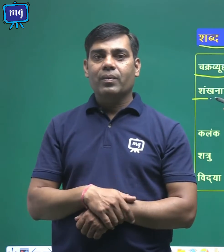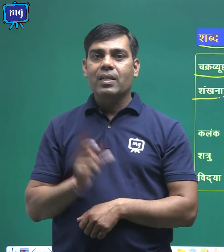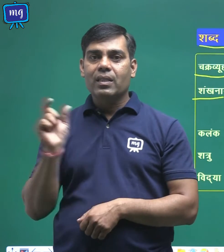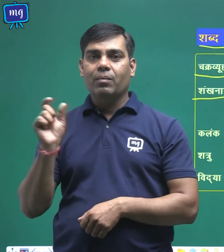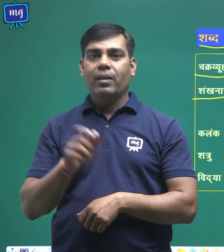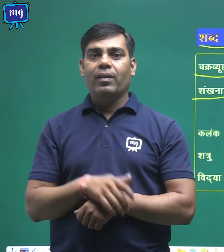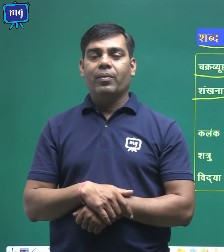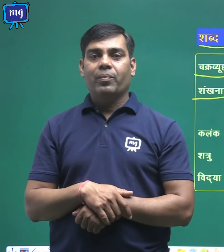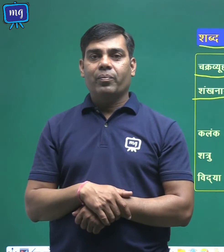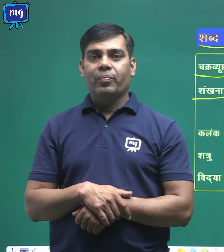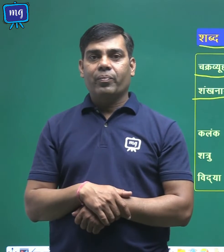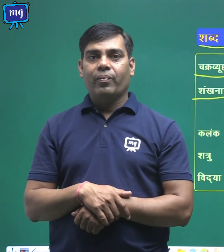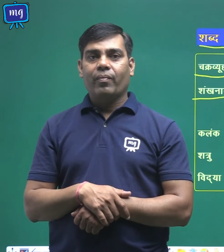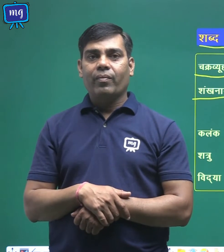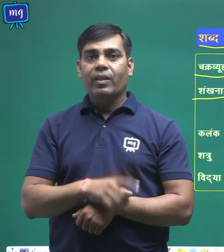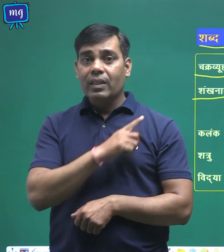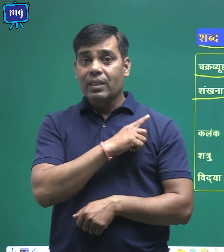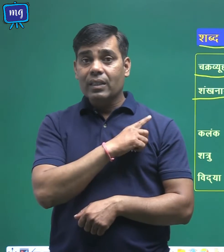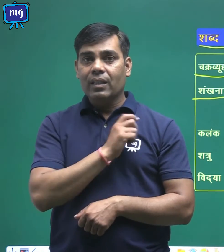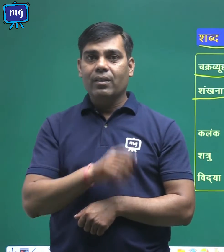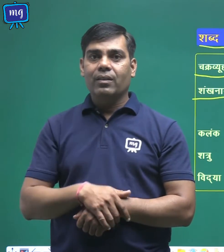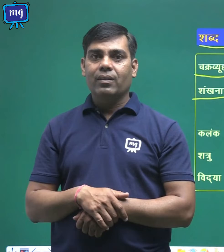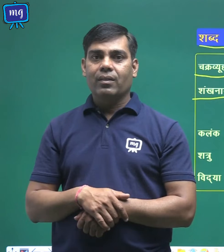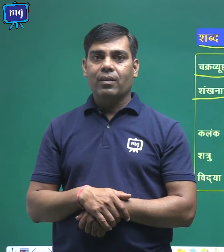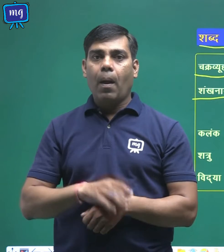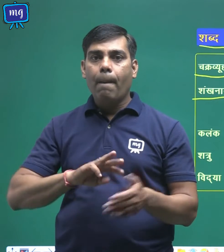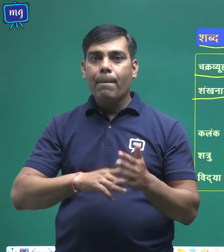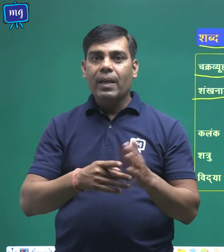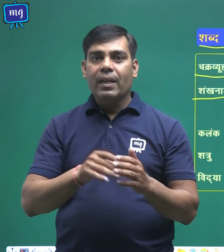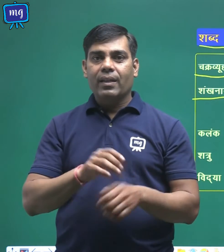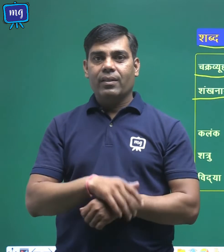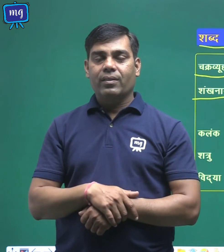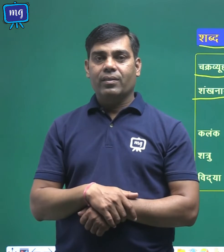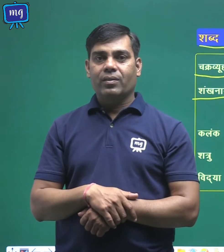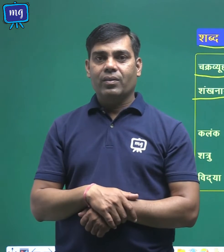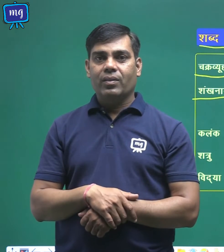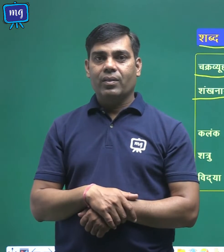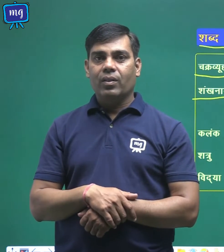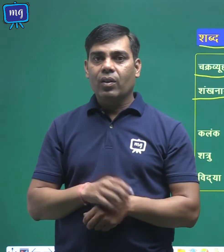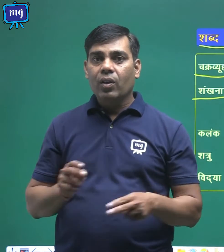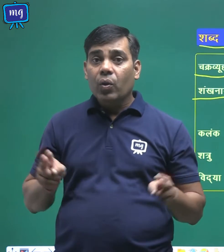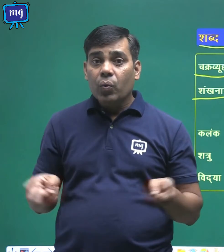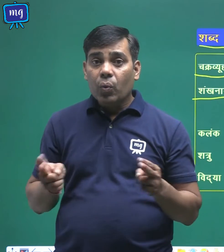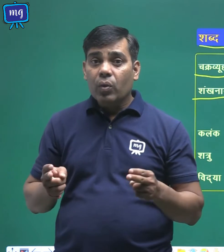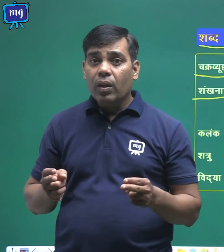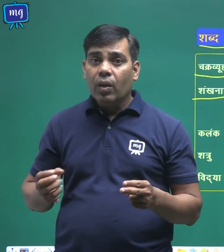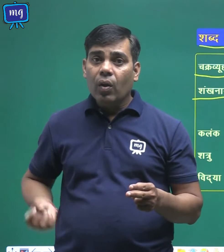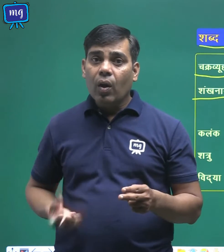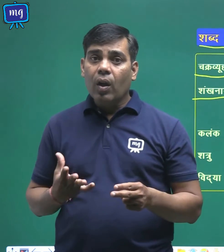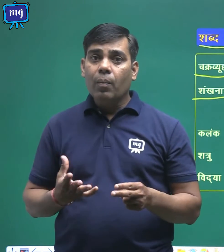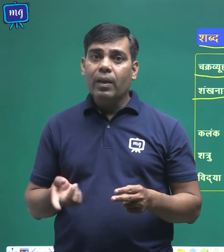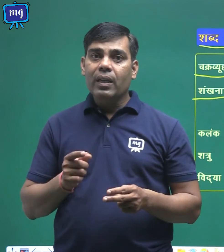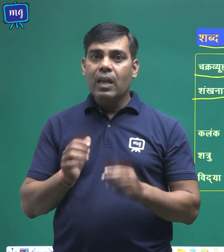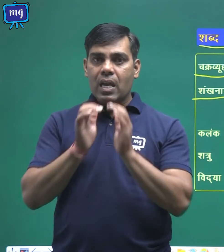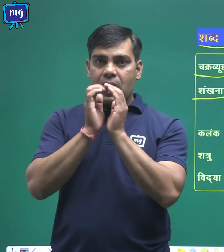शब्द है शंखनाद, अर्थ है युद्ध आरंभ की